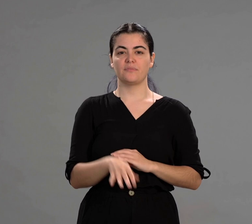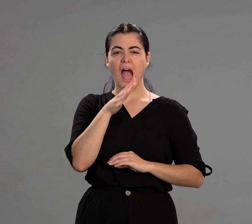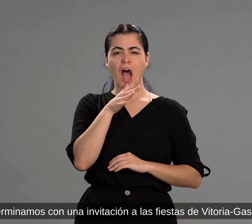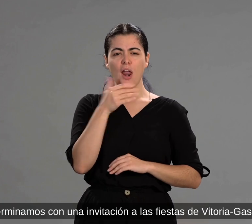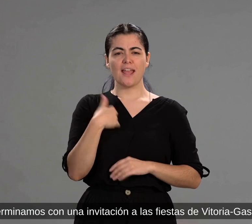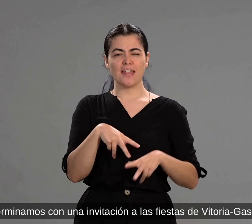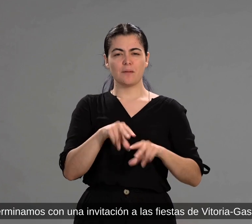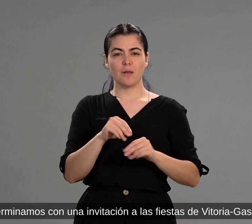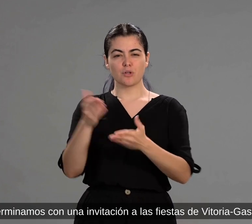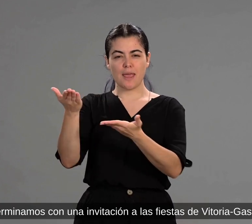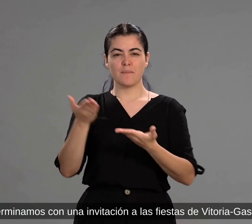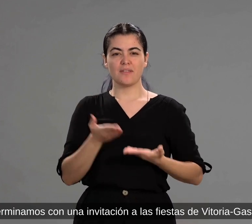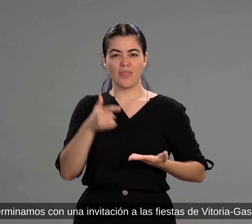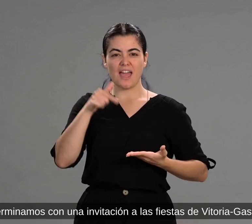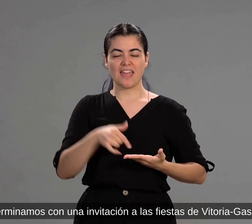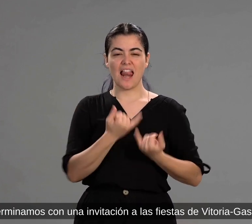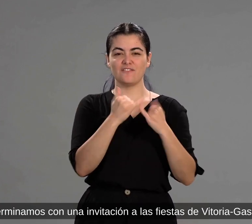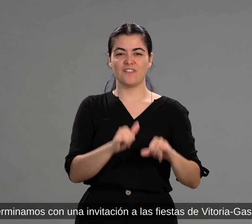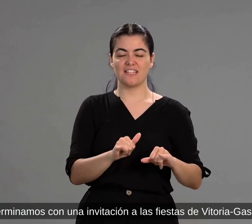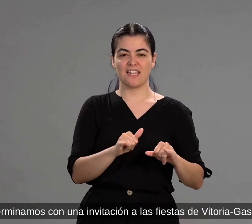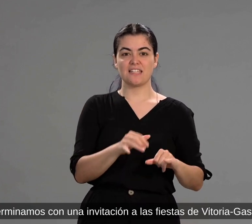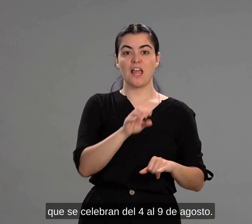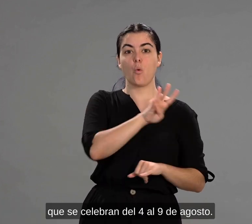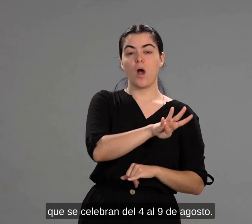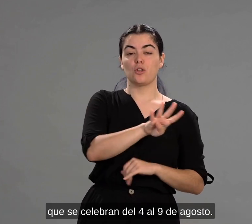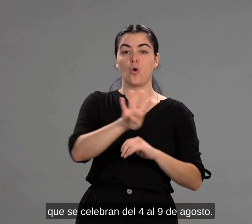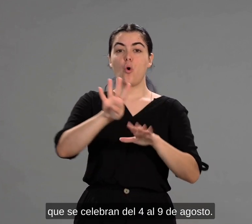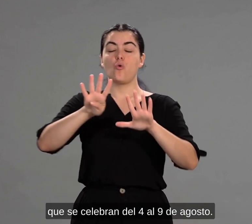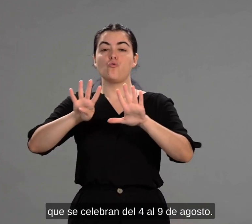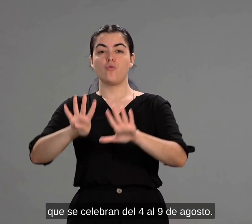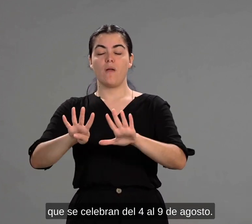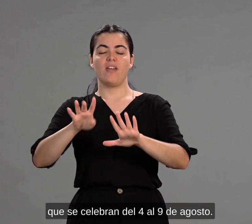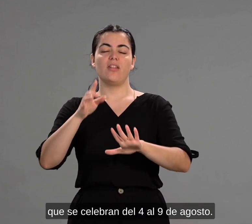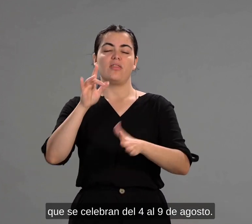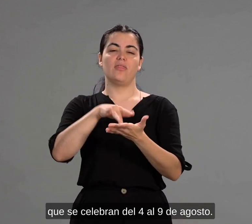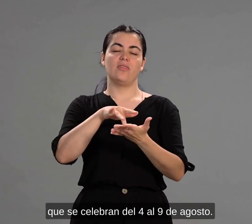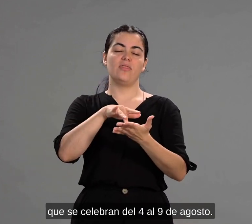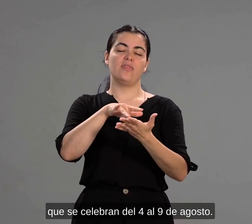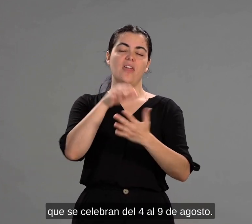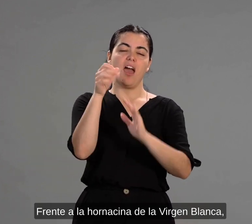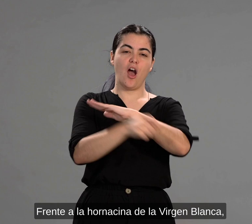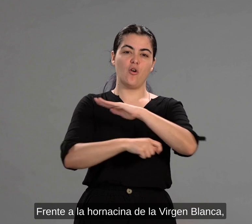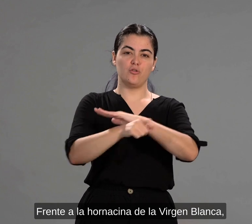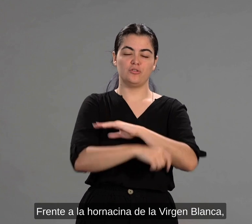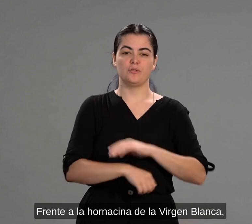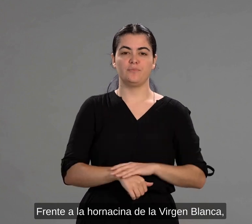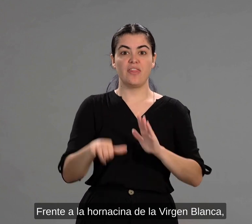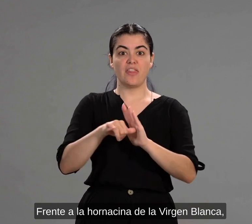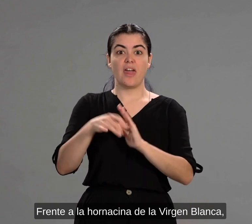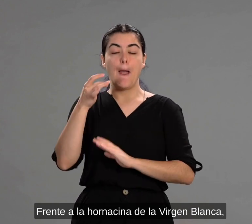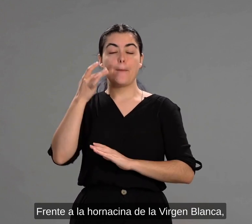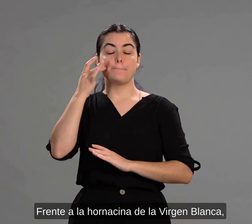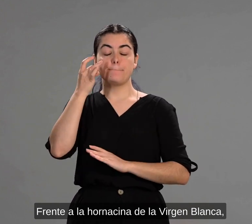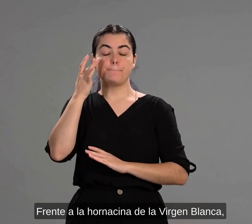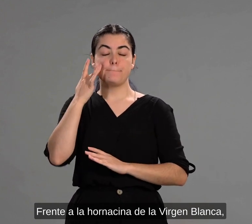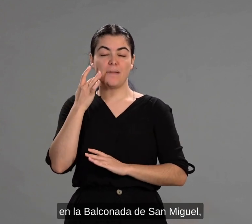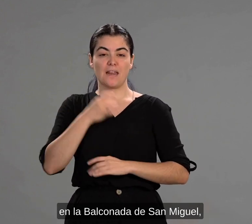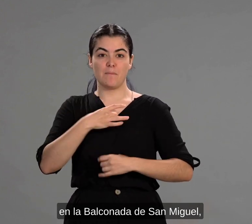Terminamos con una invitación a las fiestas de Vitoria-Gasteiz, que se celebran del 4 al 9 de agosto. Frente a la hornacina de la Virgen Blanca, en la